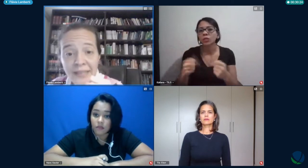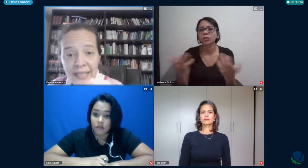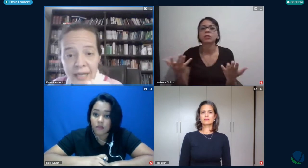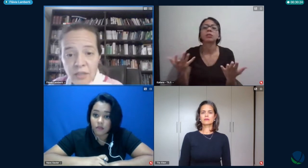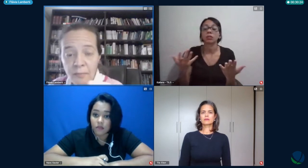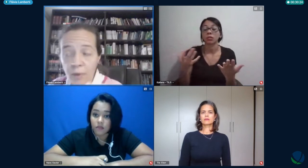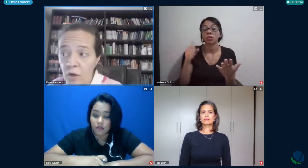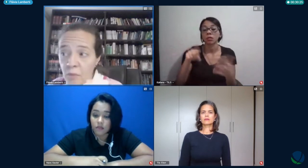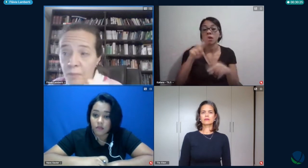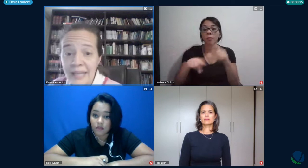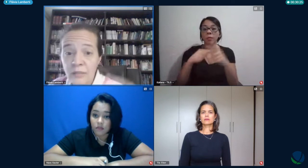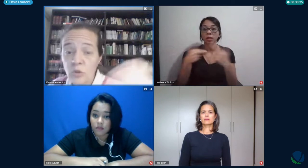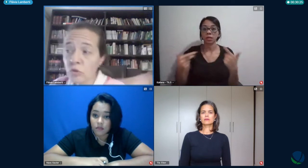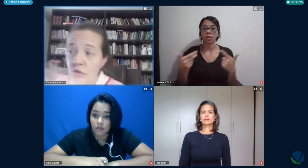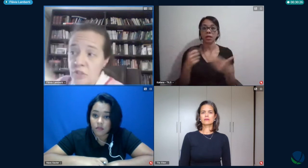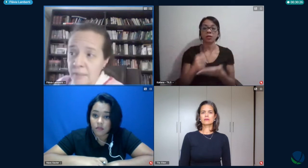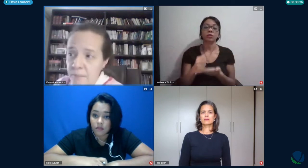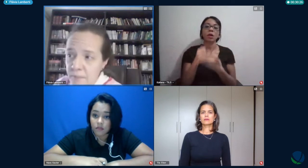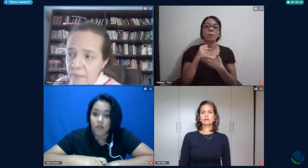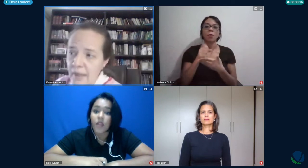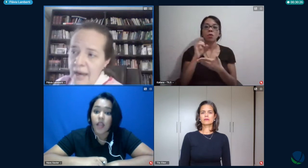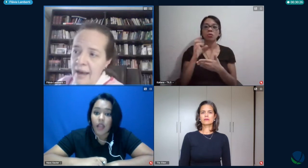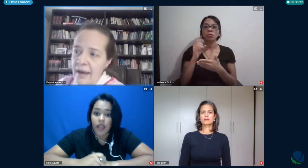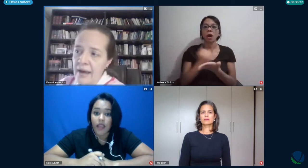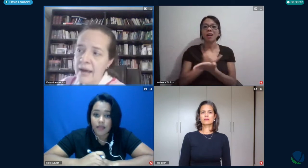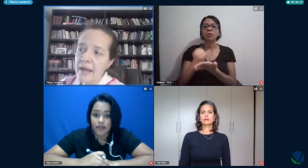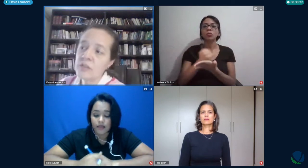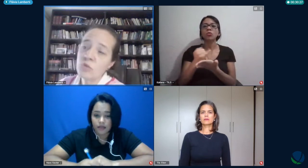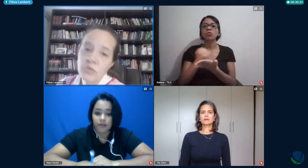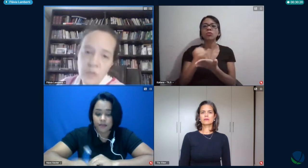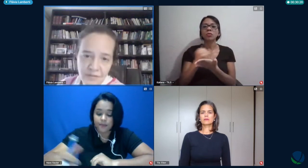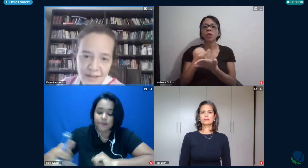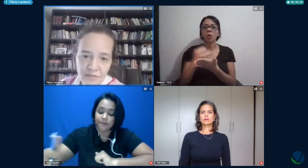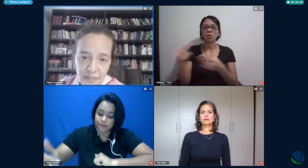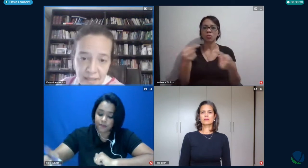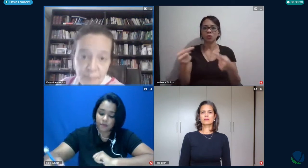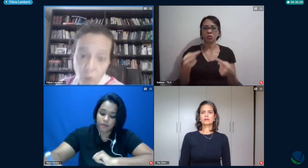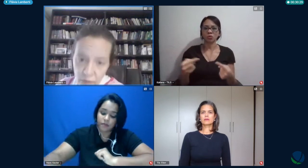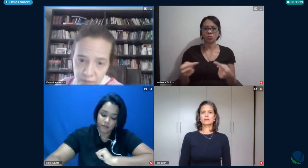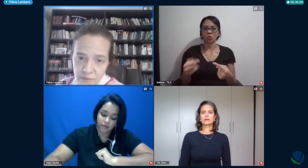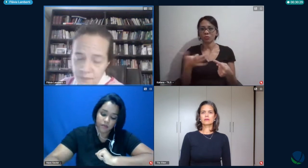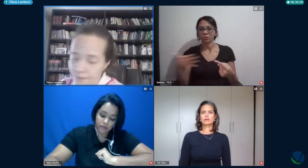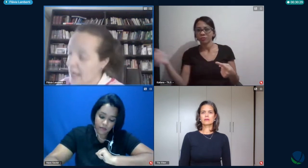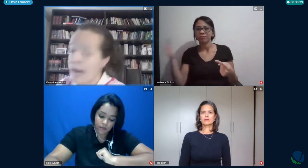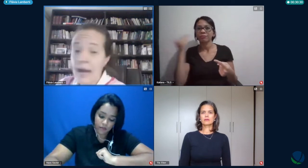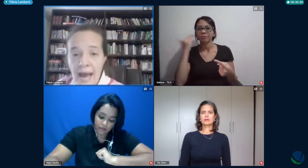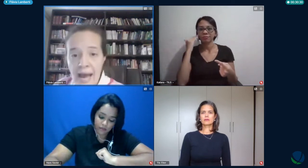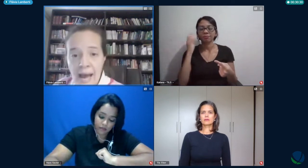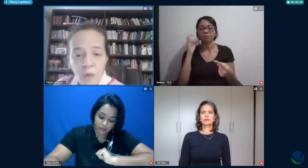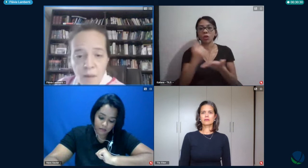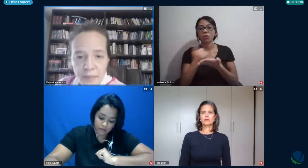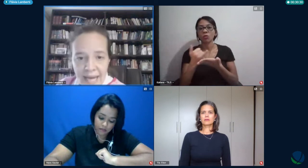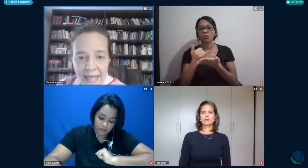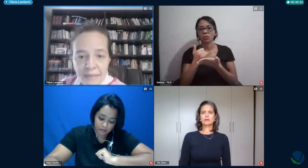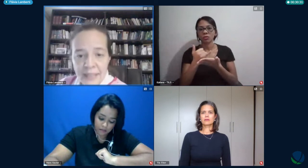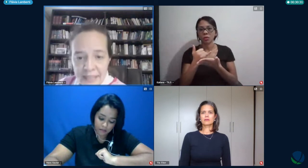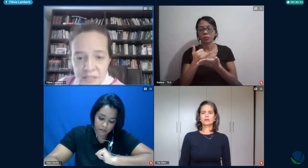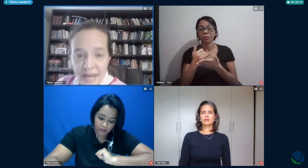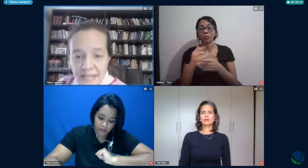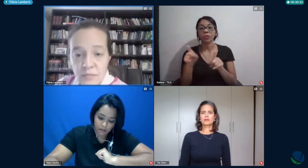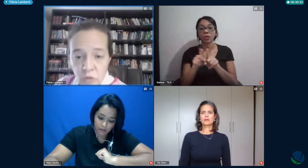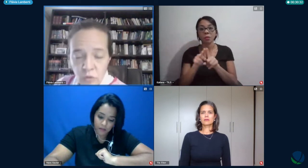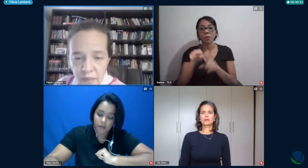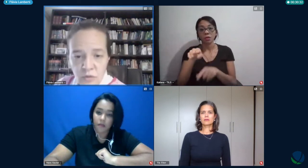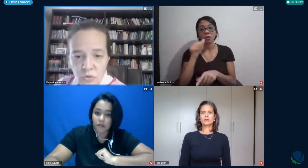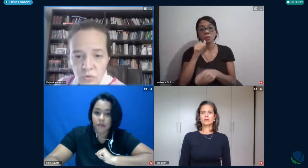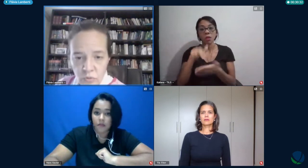um material de apoio para introduzir a discussão que vai vir depois. A própria Galamanhas